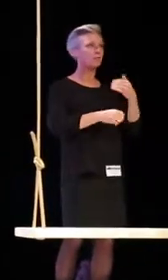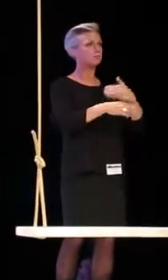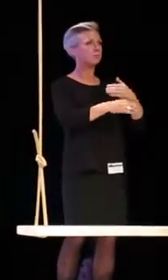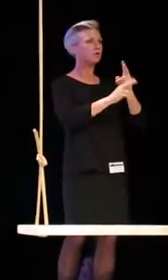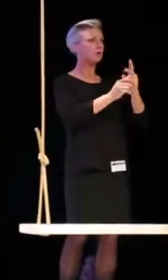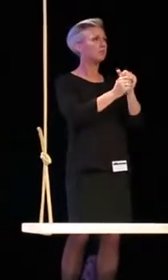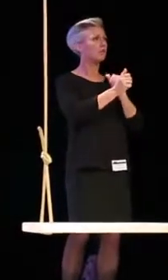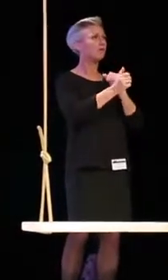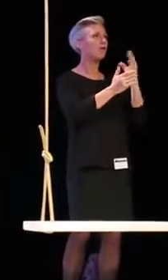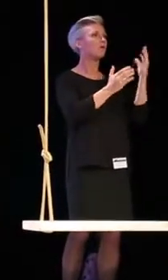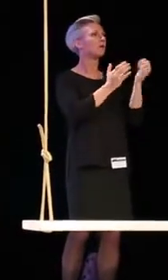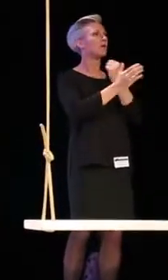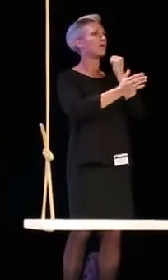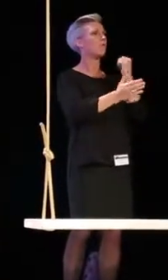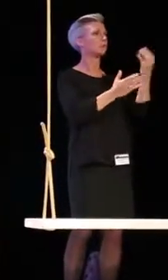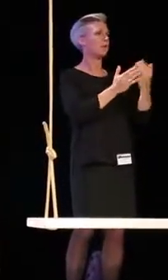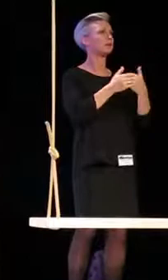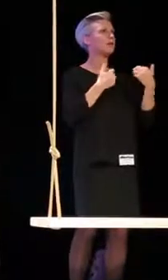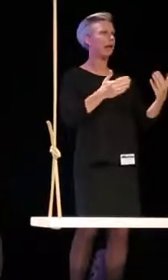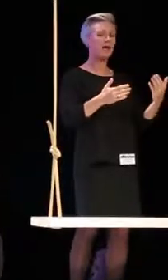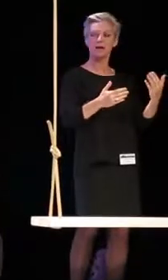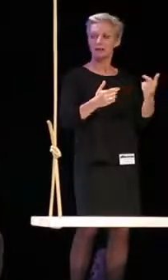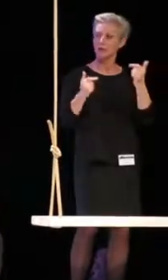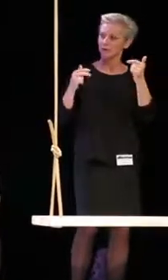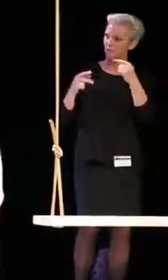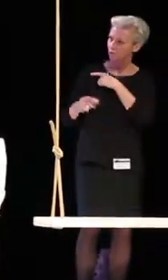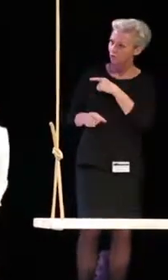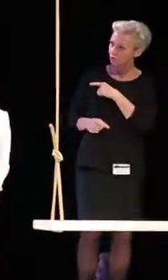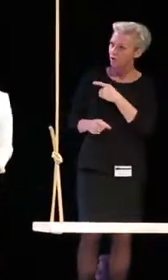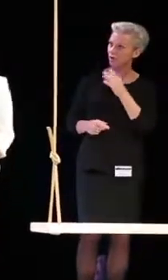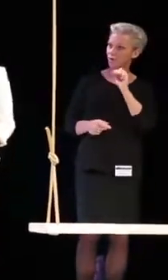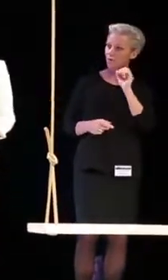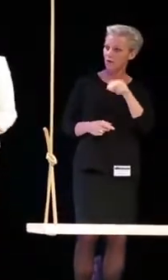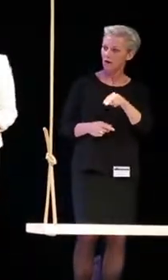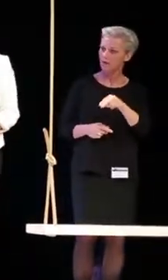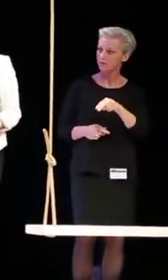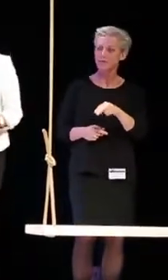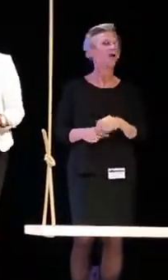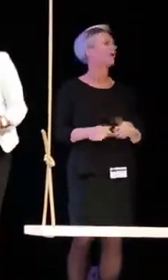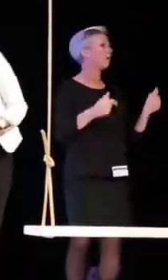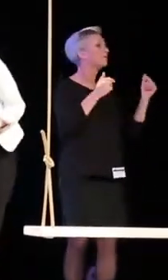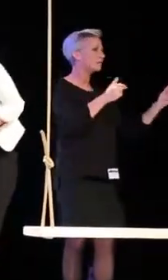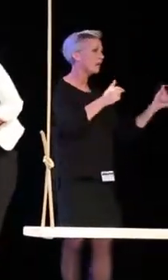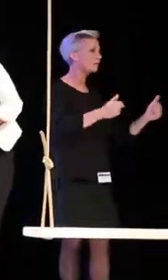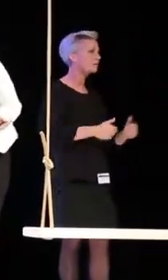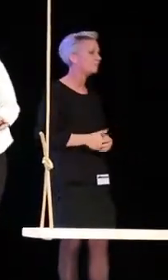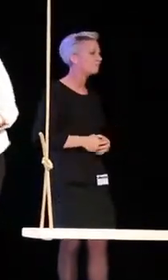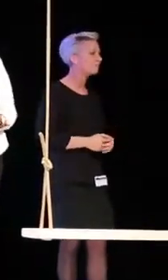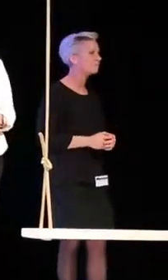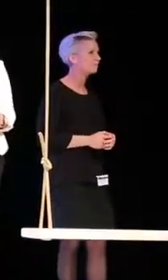det är även under klimatuppmötet. Tack så mycket! Tack Johan! Tack själv!